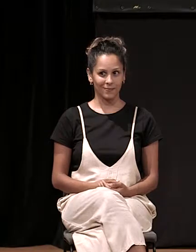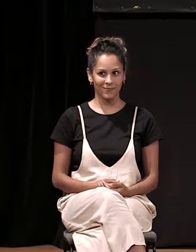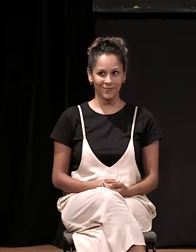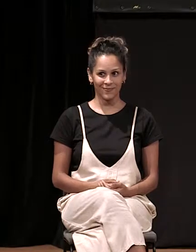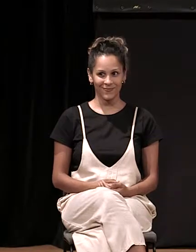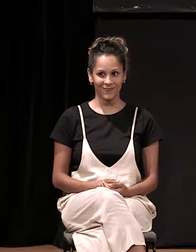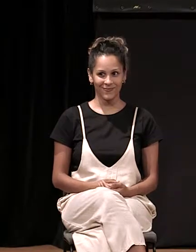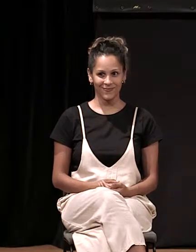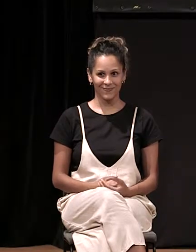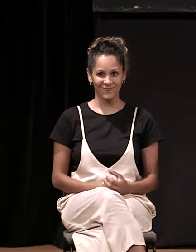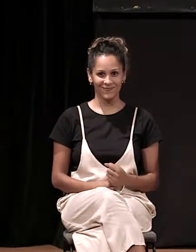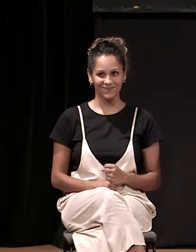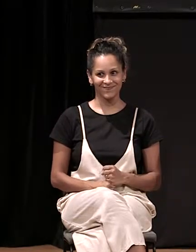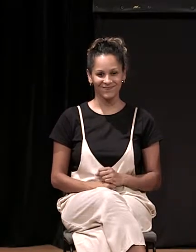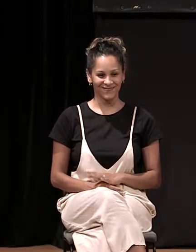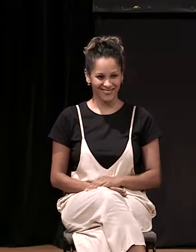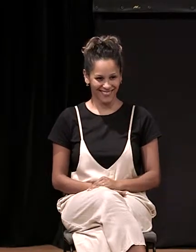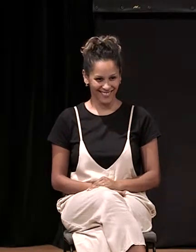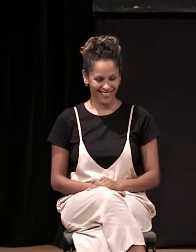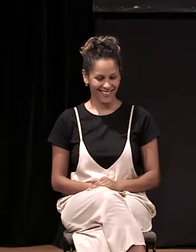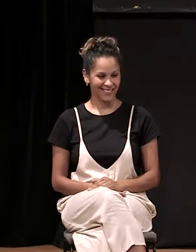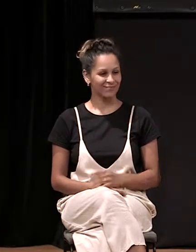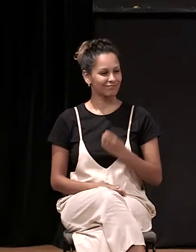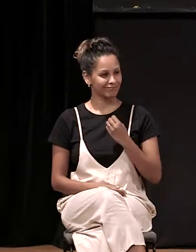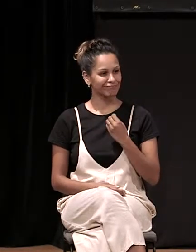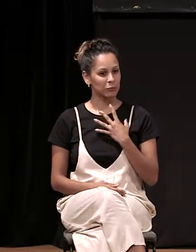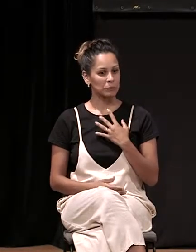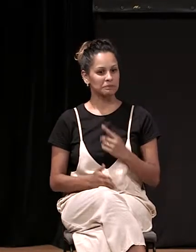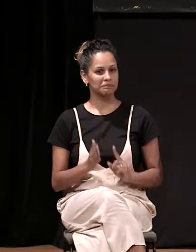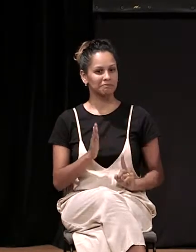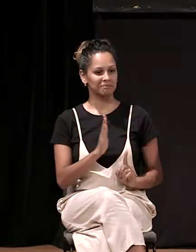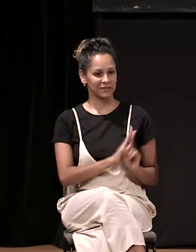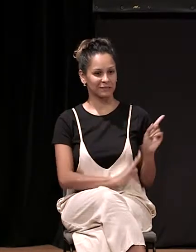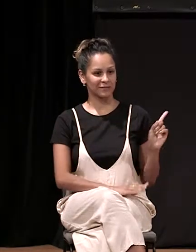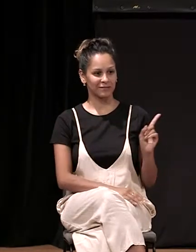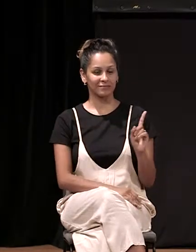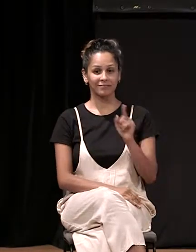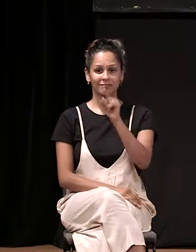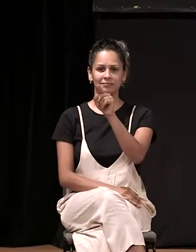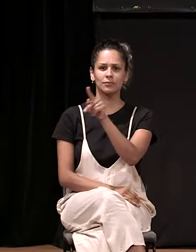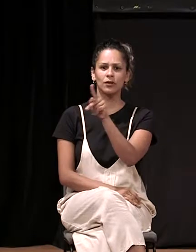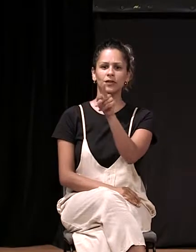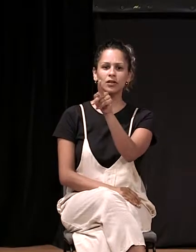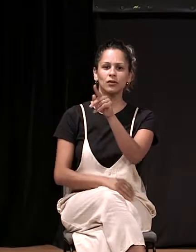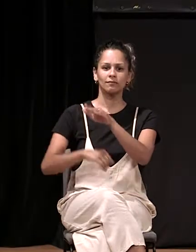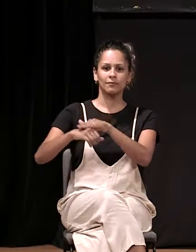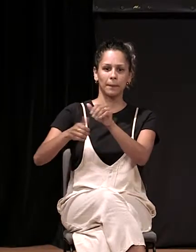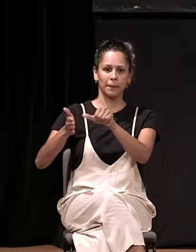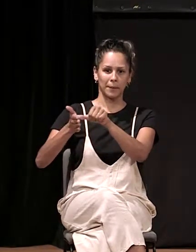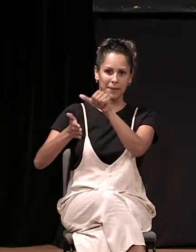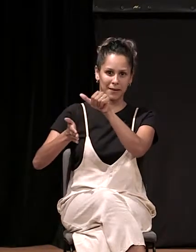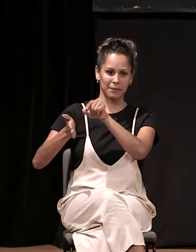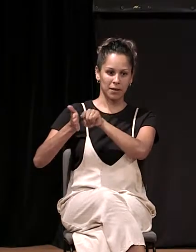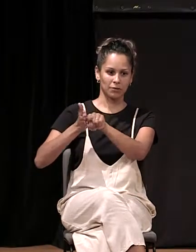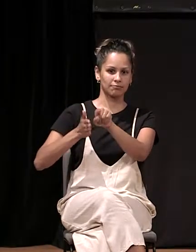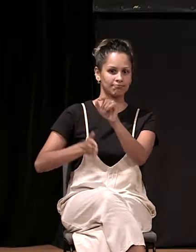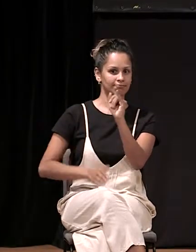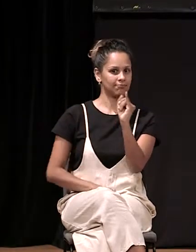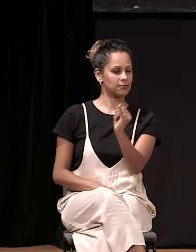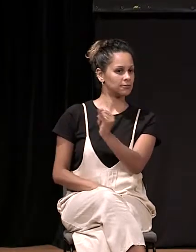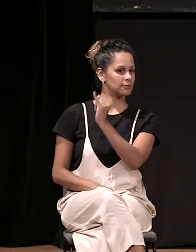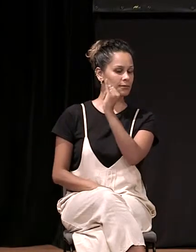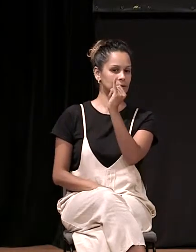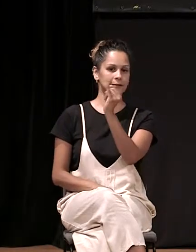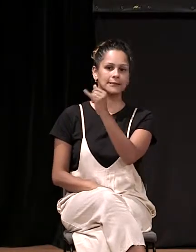muito boas as perguntas. Eu acho que o professor que fez a primeira pergunta é crucial, essa pergunta, é